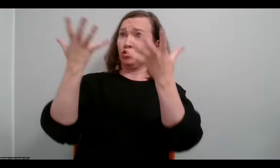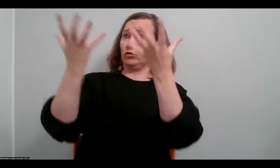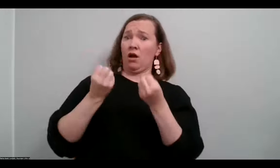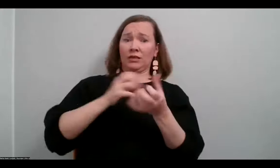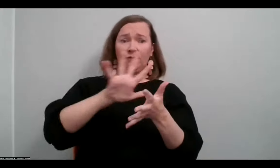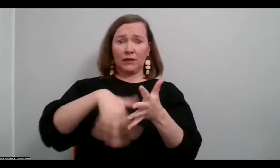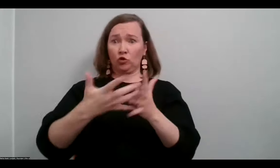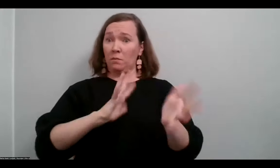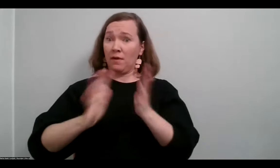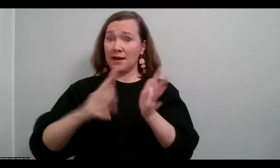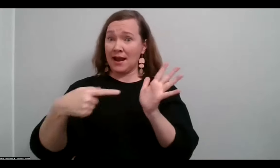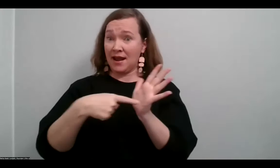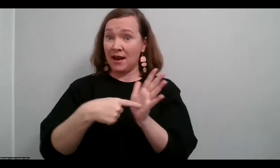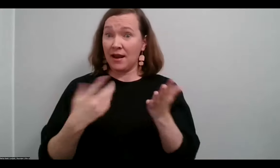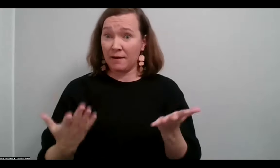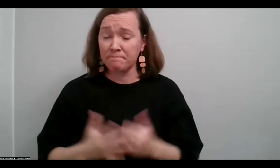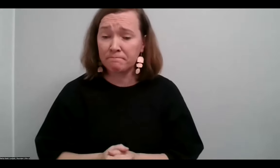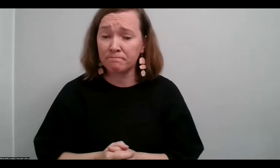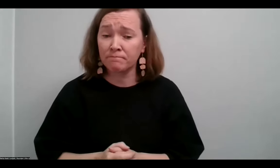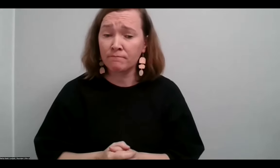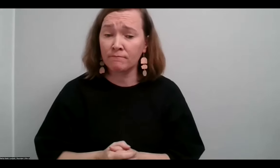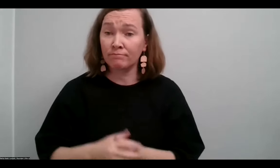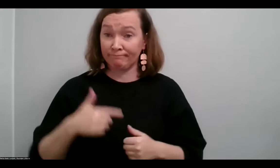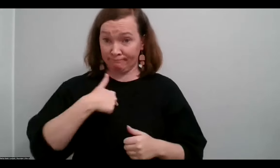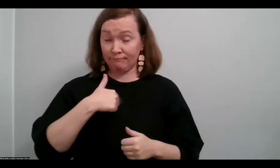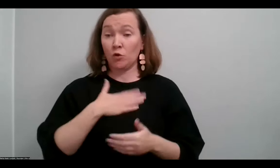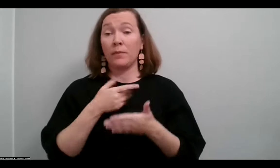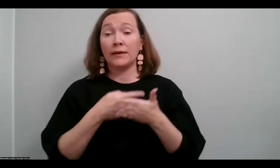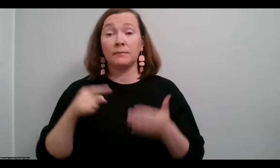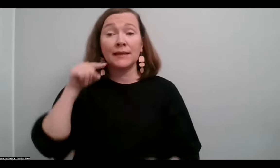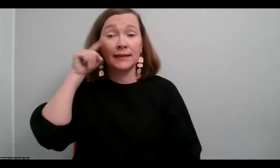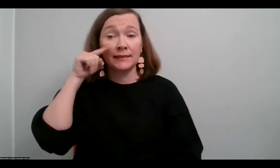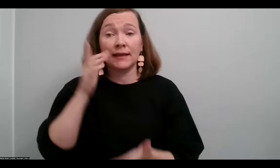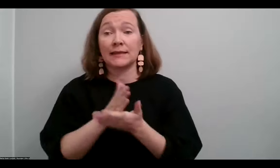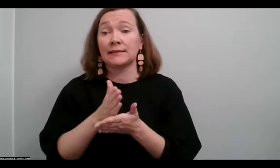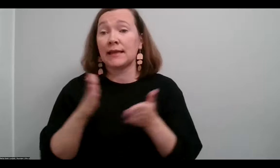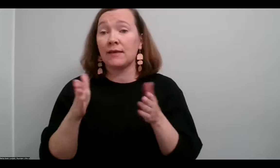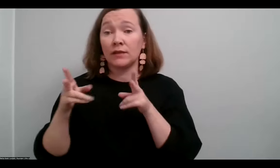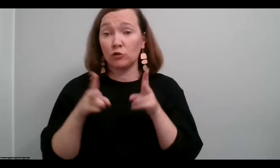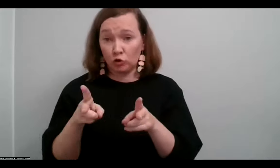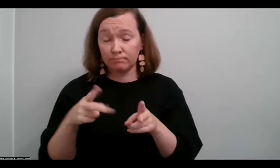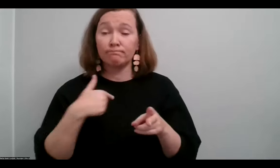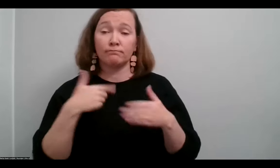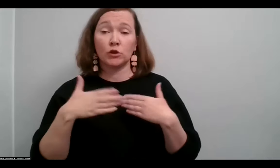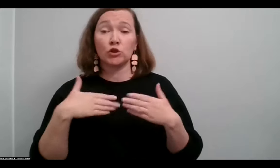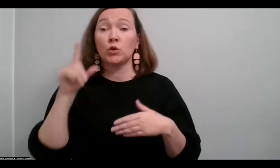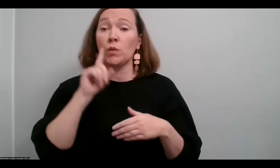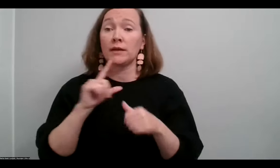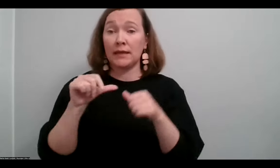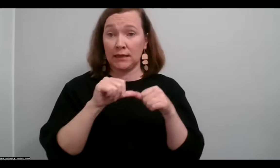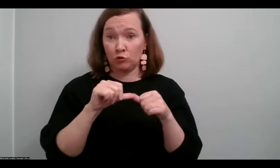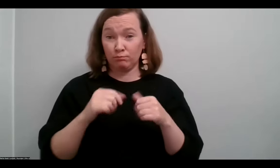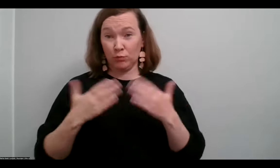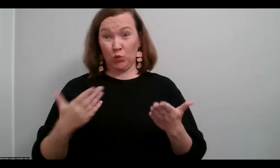webinaariin. Meidän aiheena on tiedonsaanti viittomakielellä. Minä olen Netta